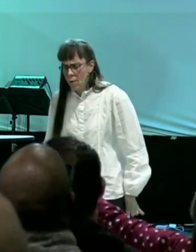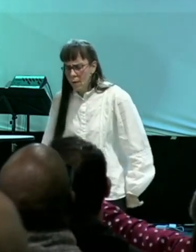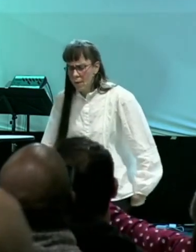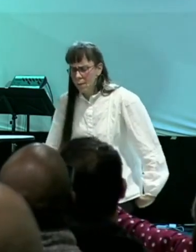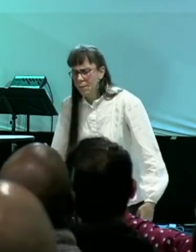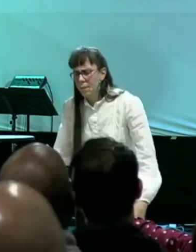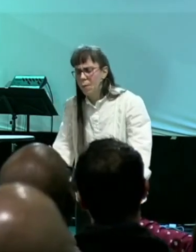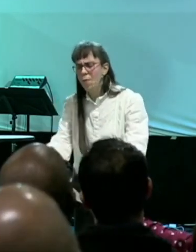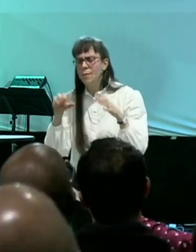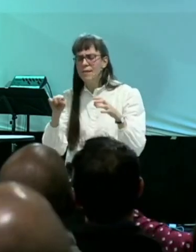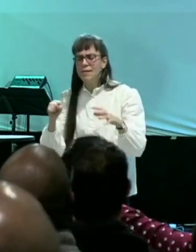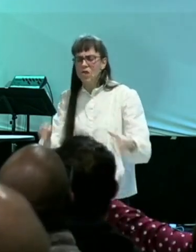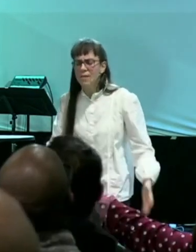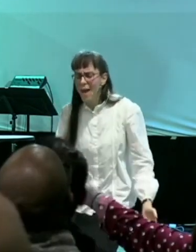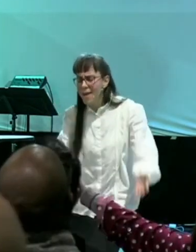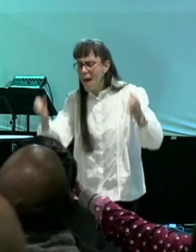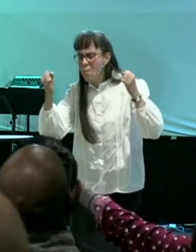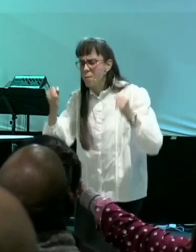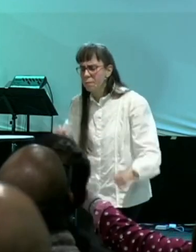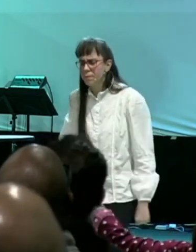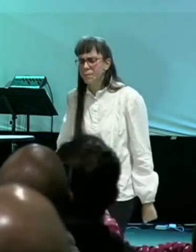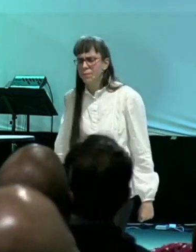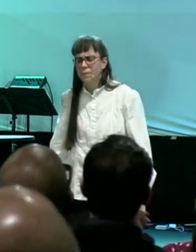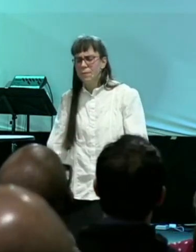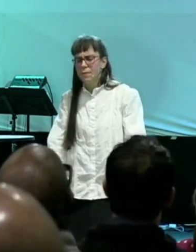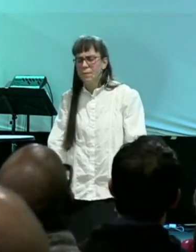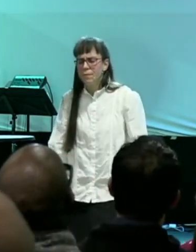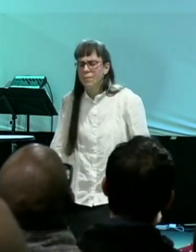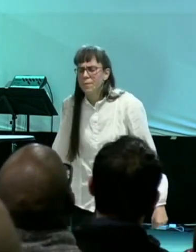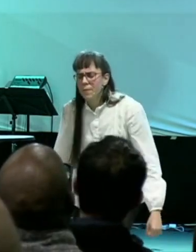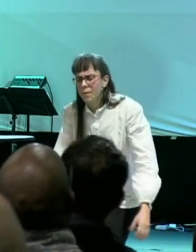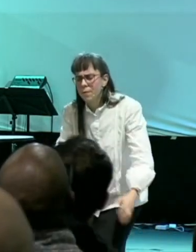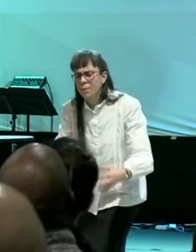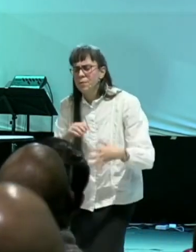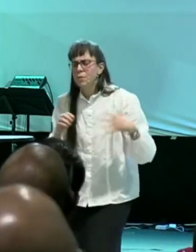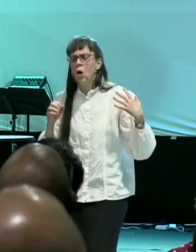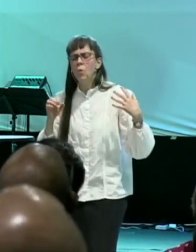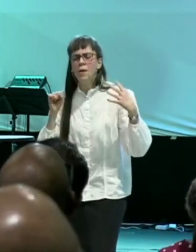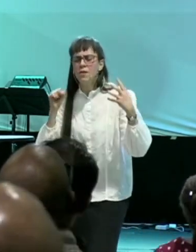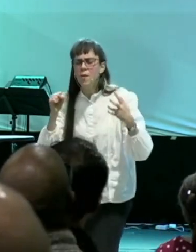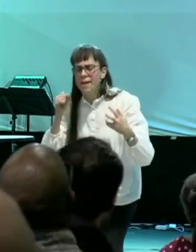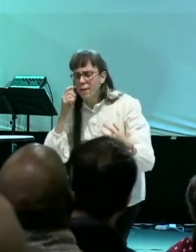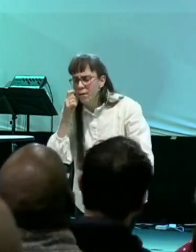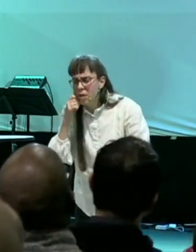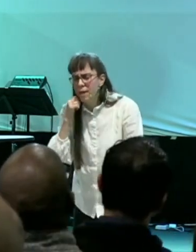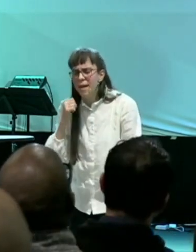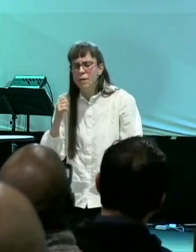Frères et sœurs, lève-toi. Ne te laisse pas intimider par un esprit qui a été vaincu par Don't ton be Dieu.